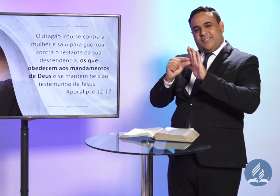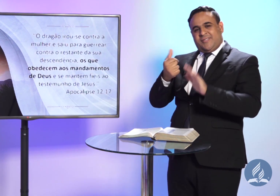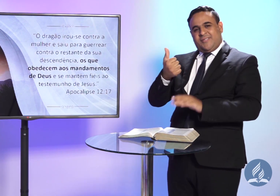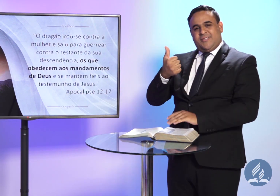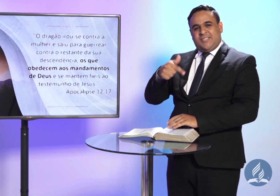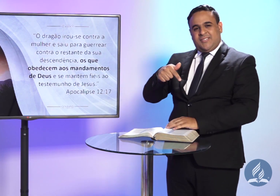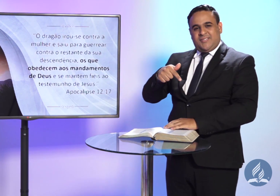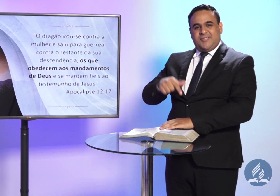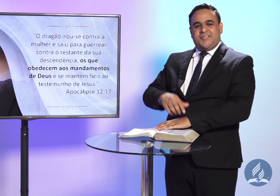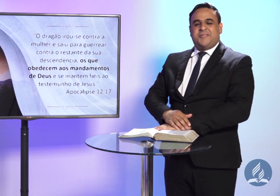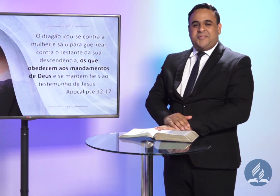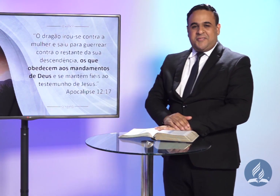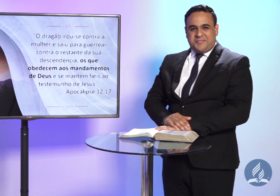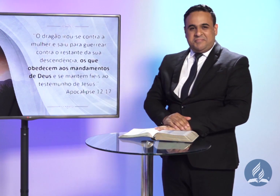verso 17.